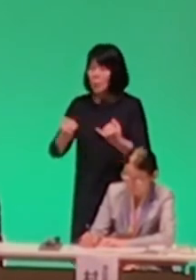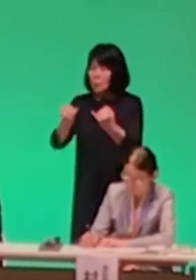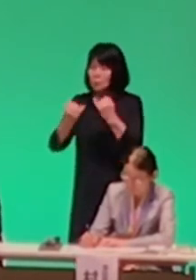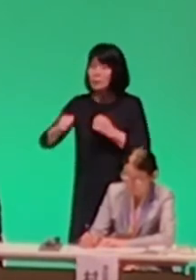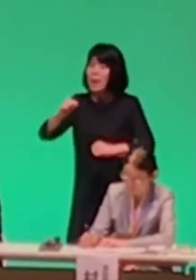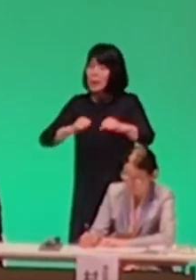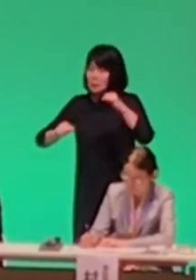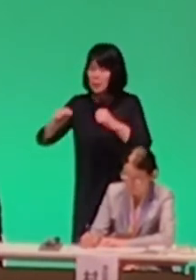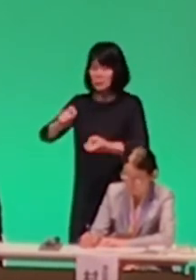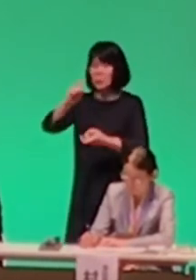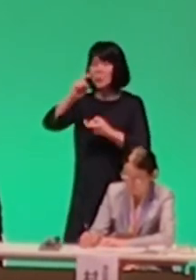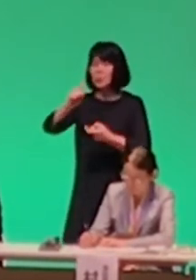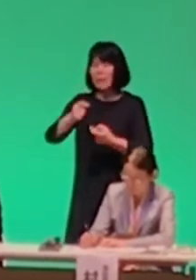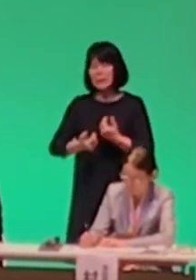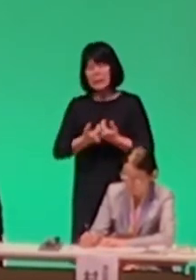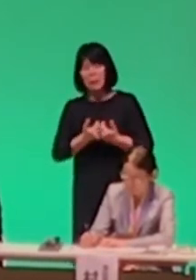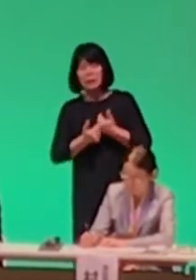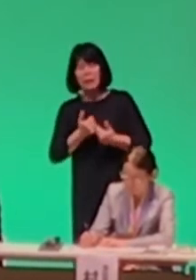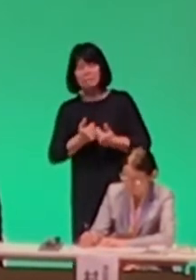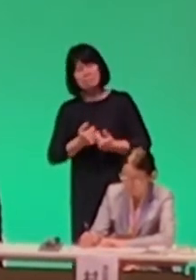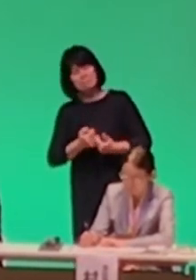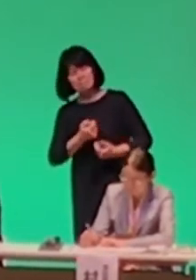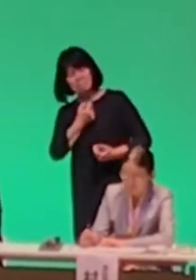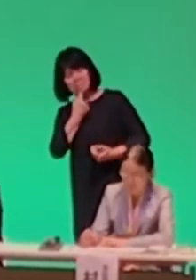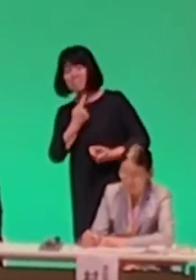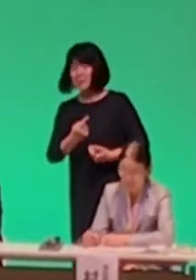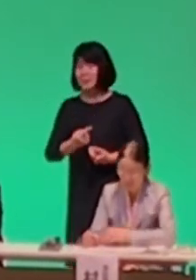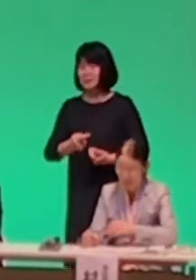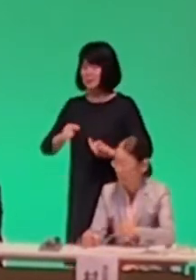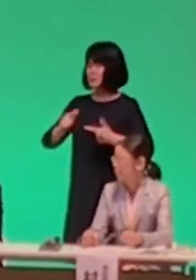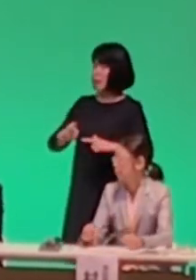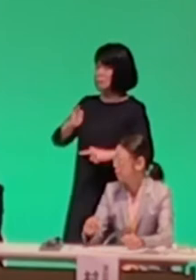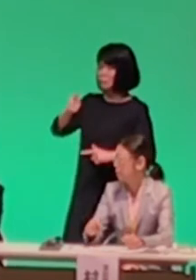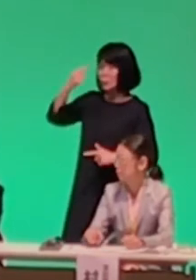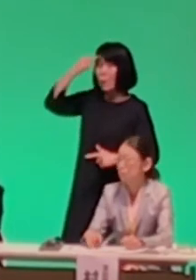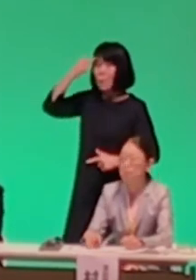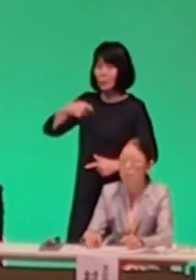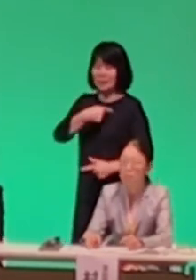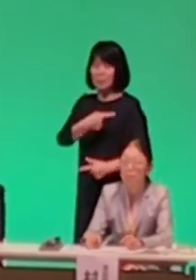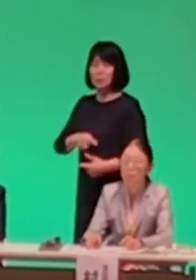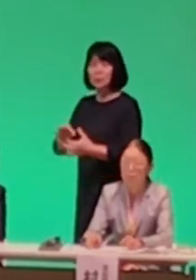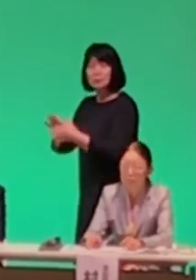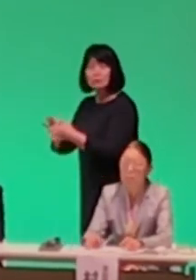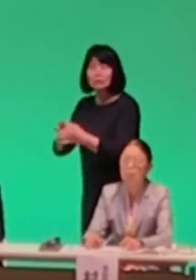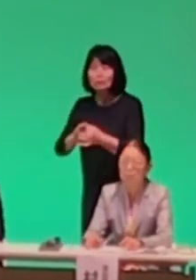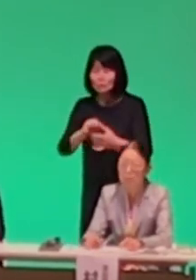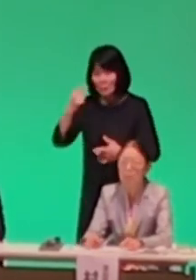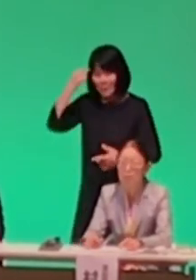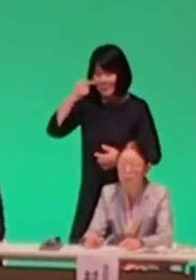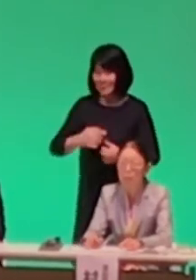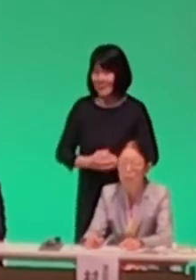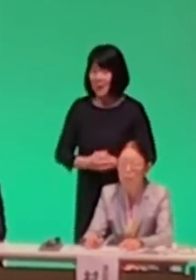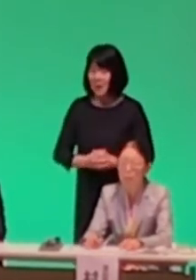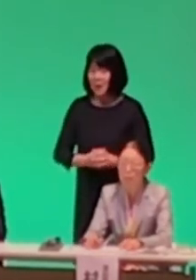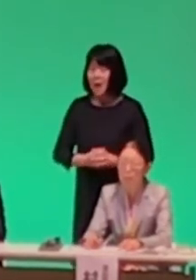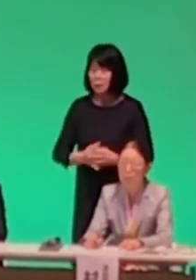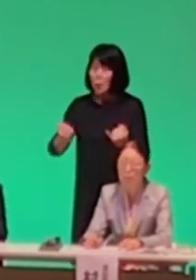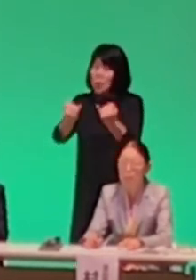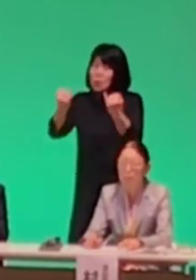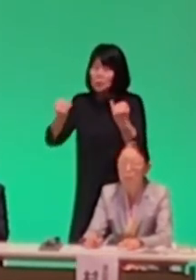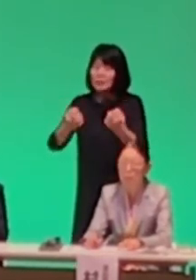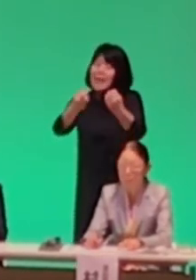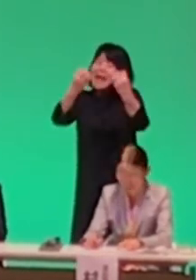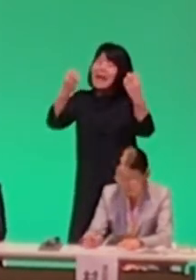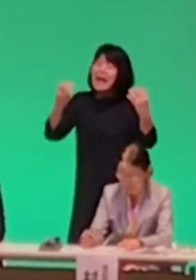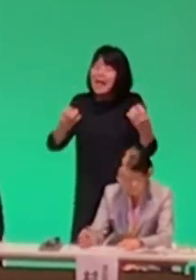性活躍っていう言葉に違和感、なんとなくね、そうじゃないんだけどっていう思いをずっと抱えてたんですね。あとは女性が